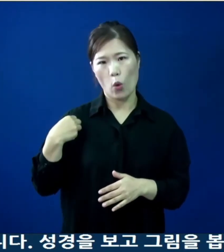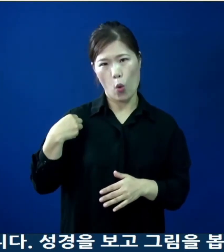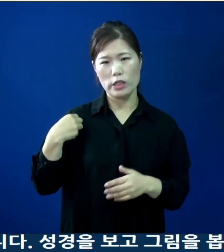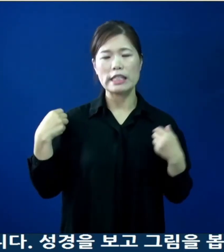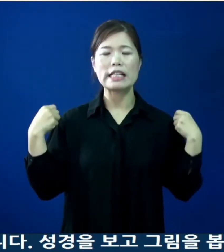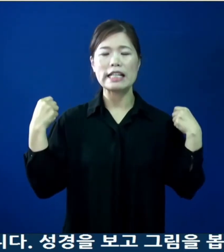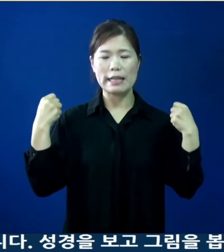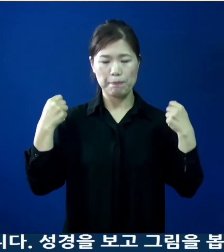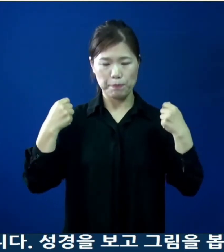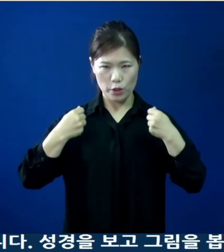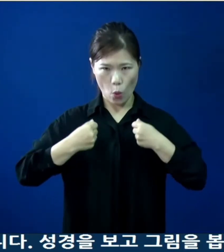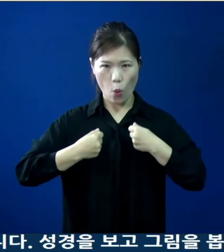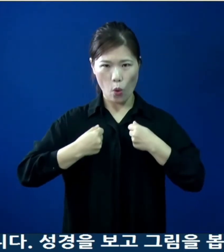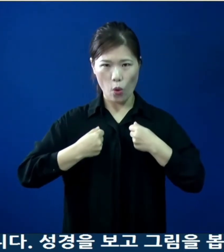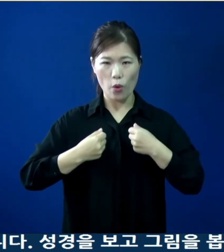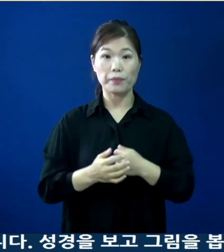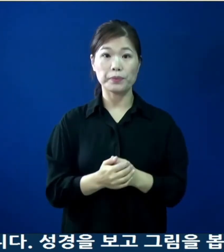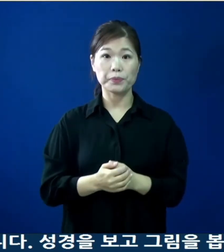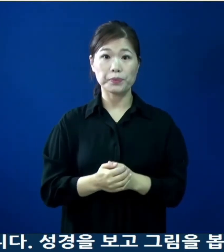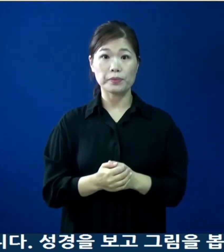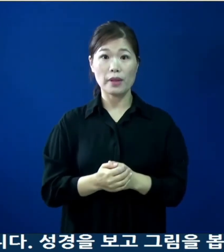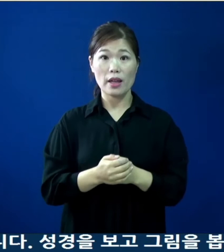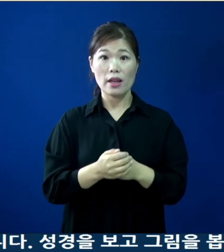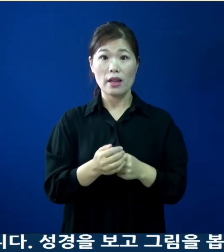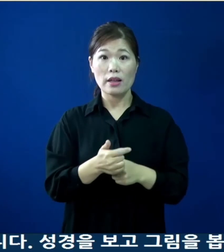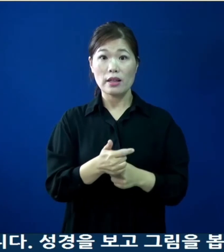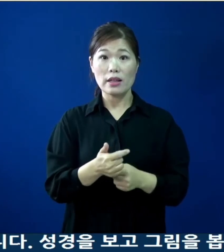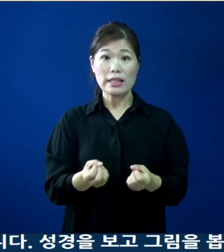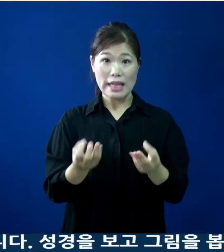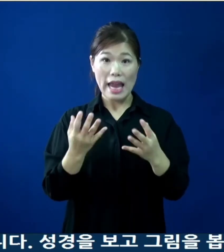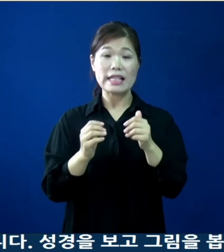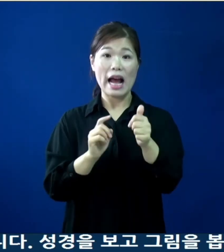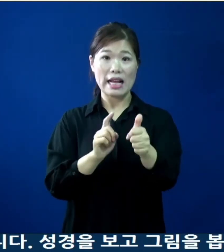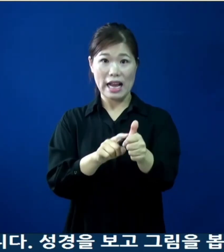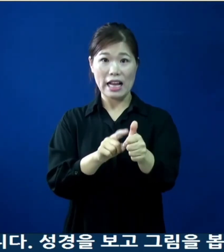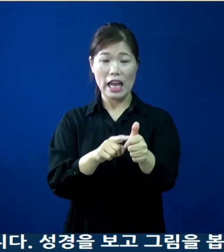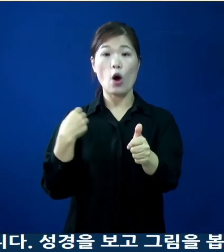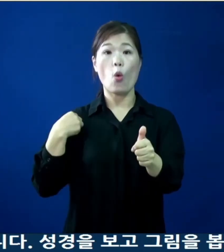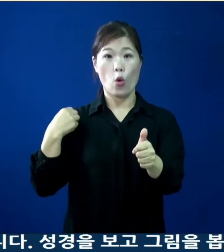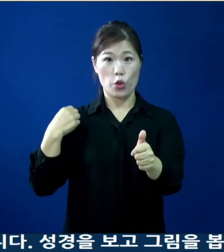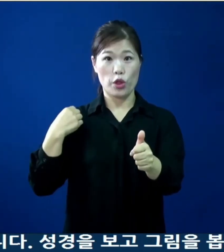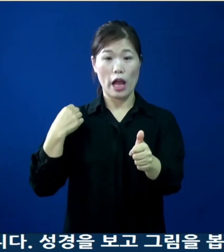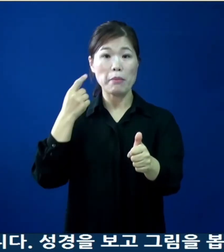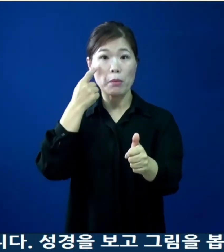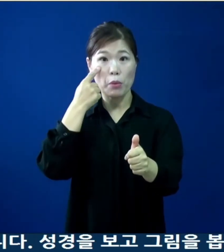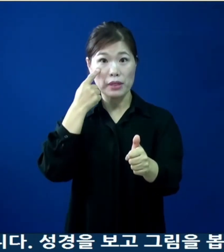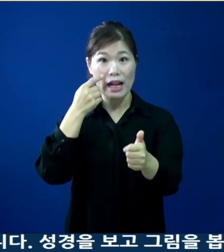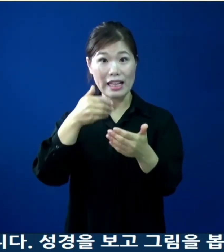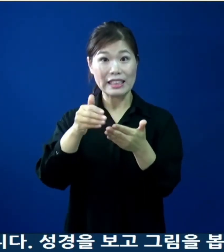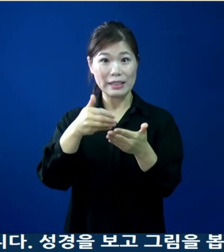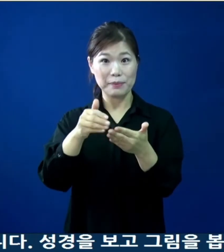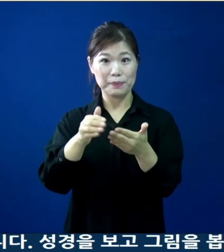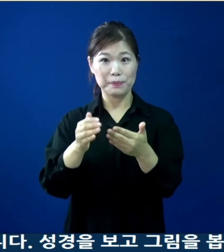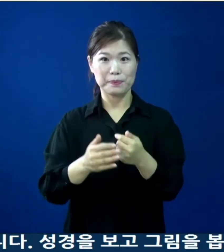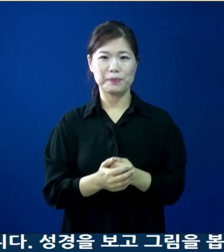거룩한 옷을 입고. 제사장의 보통 대제사장의 옷을 한번 그림으로 다시 보실까요?